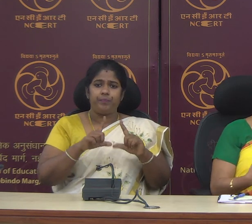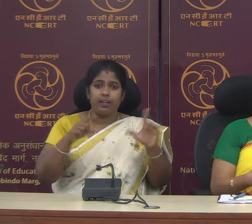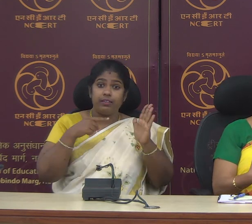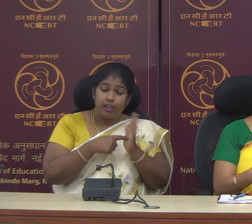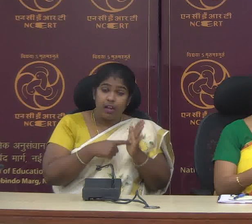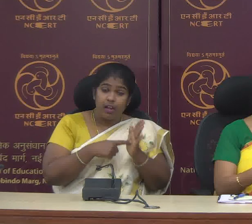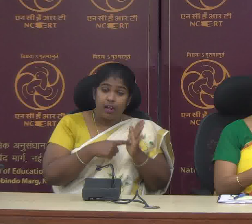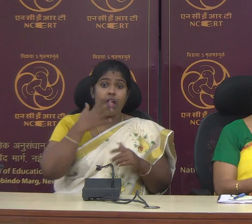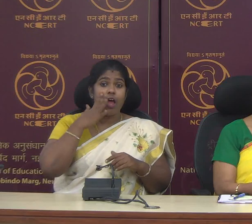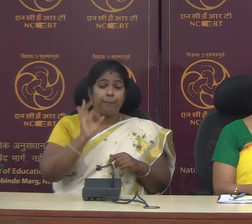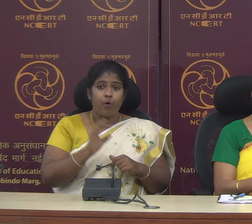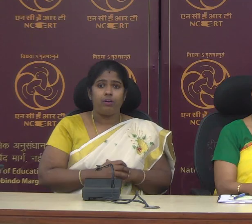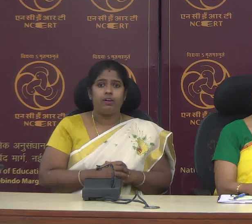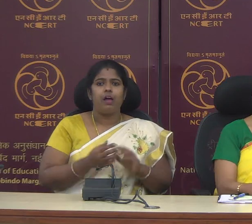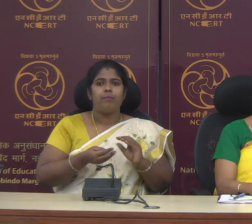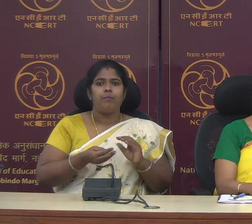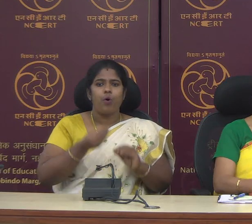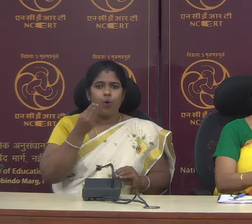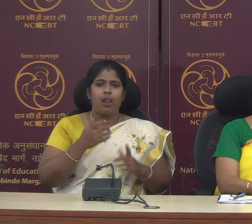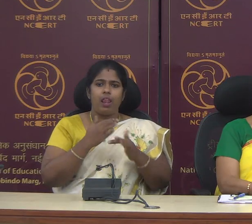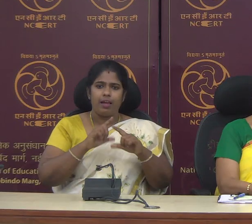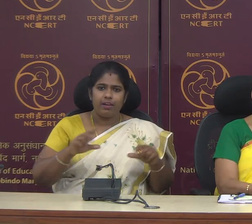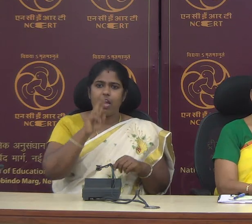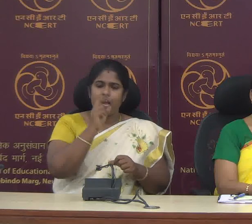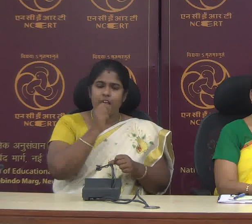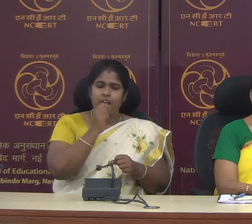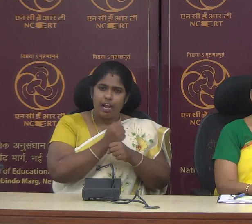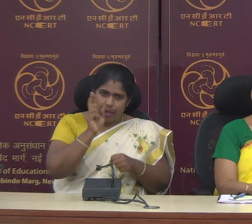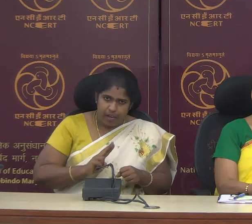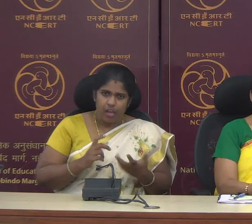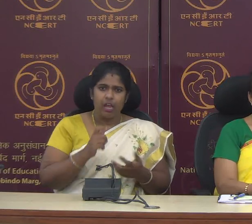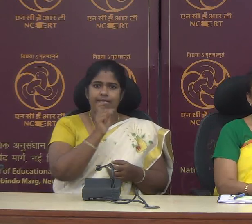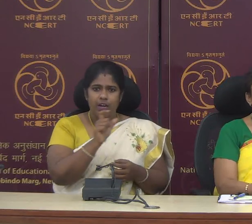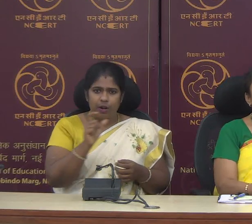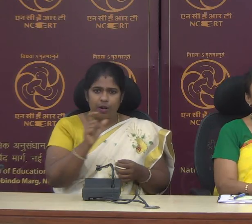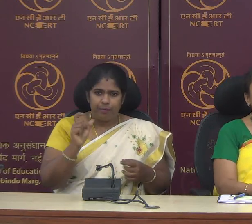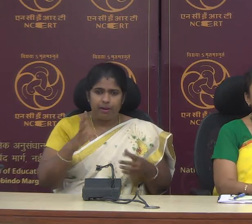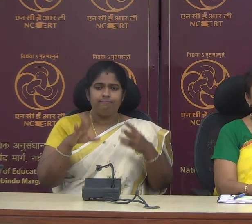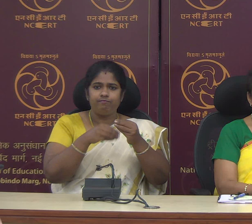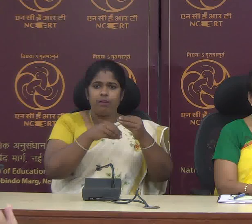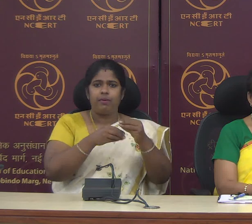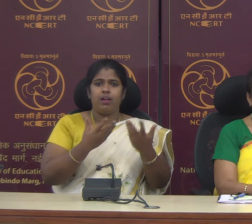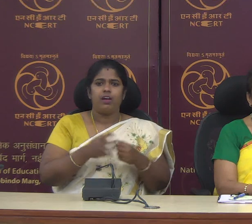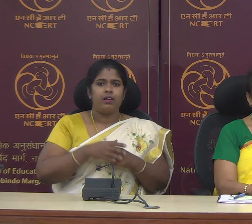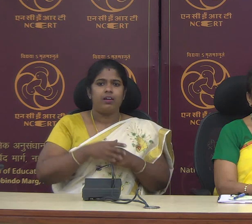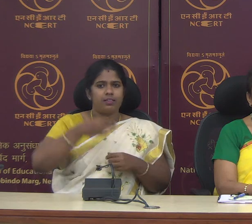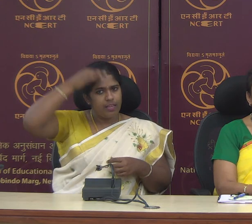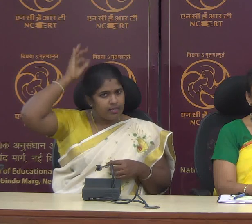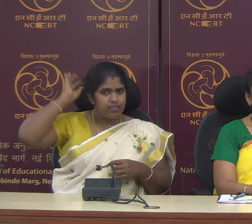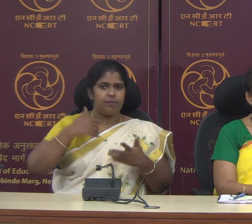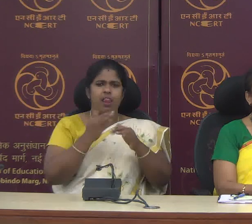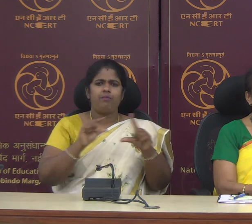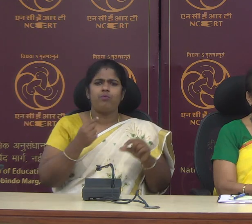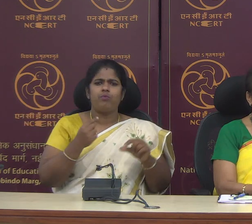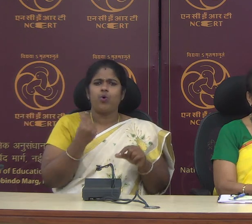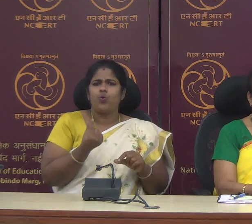क्योंकि उतना ही भाषा का ग्रामर, वोकैबलरी, नए शब्द गढ़ते हैं। अब संस्कृत क्यों आजकल इस्तेमाल में नहीं है, क्योंकि